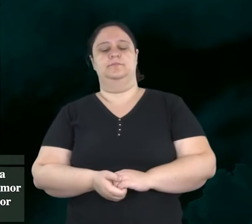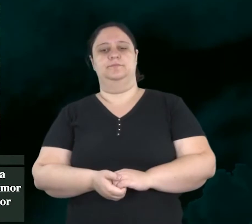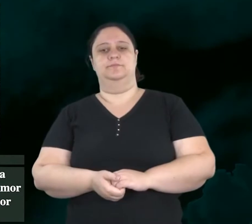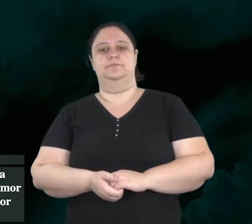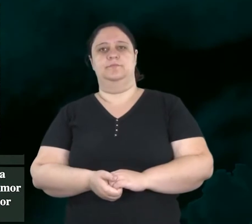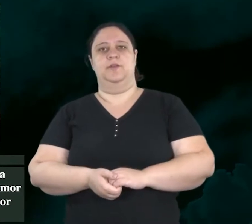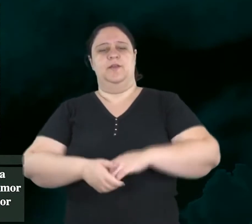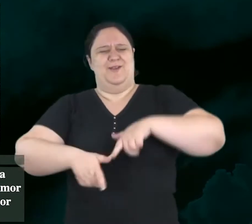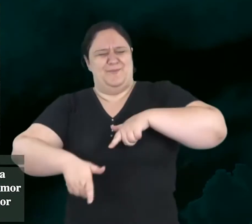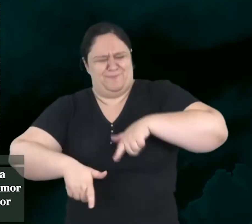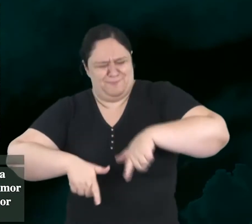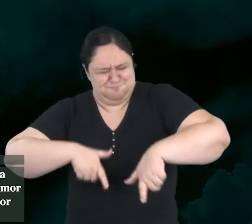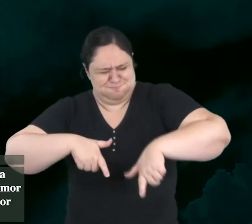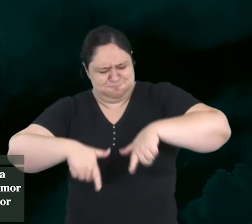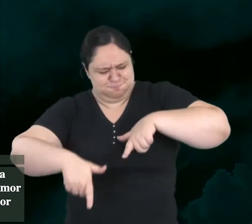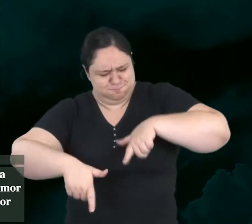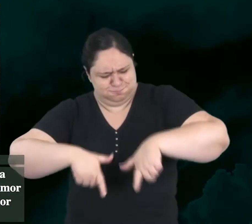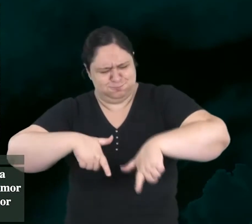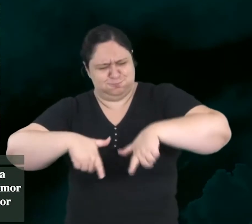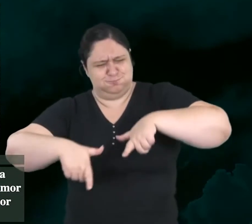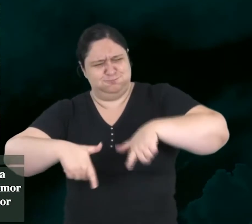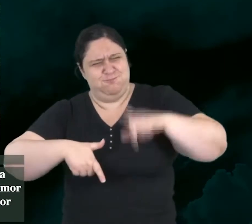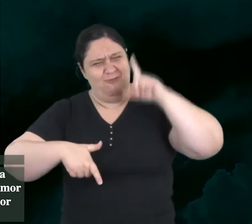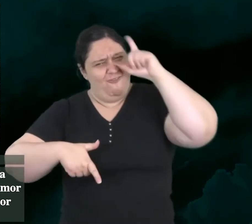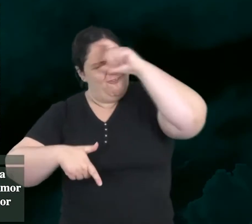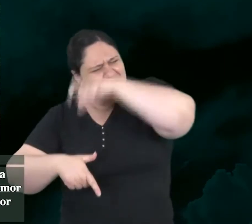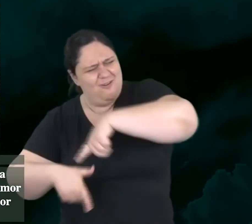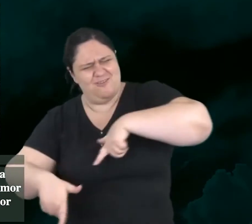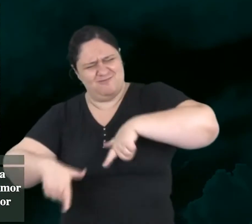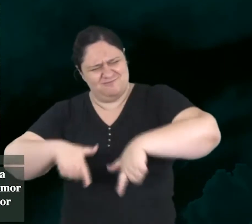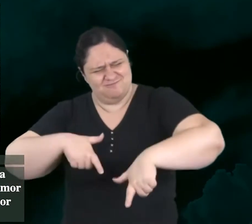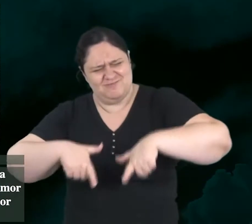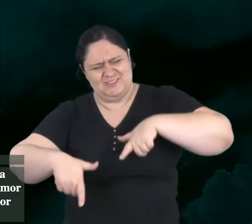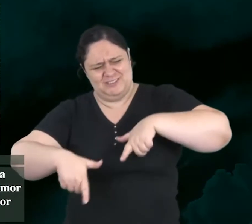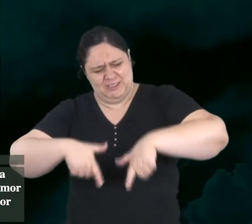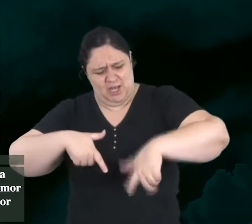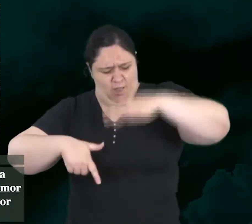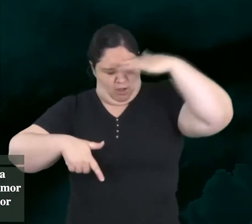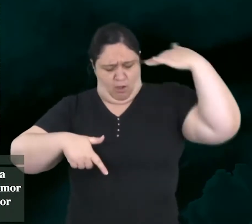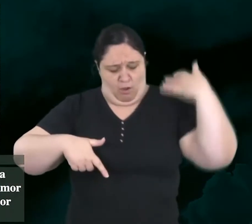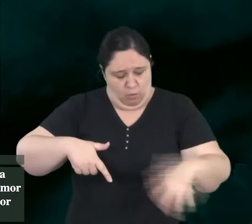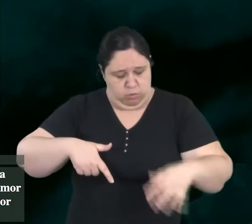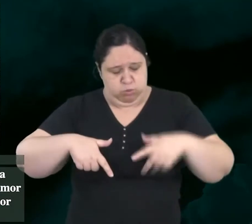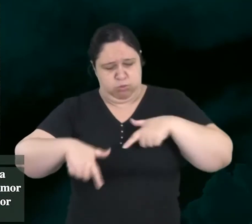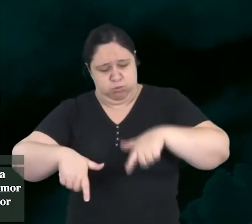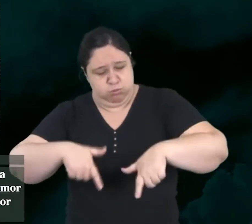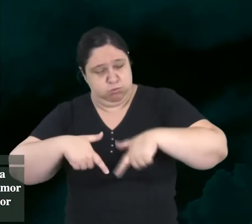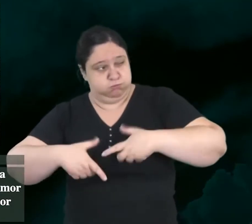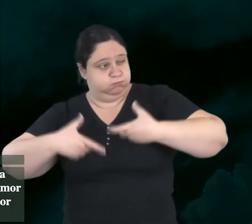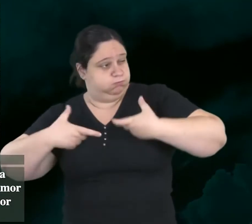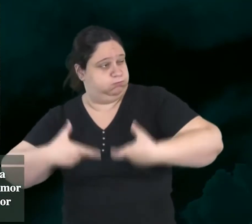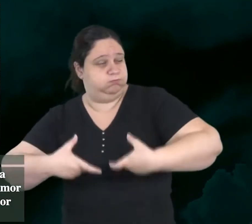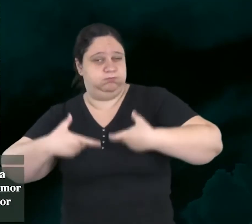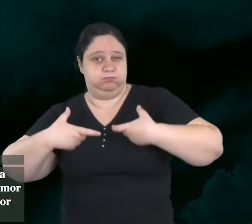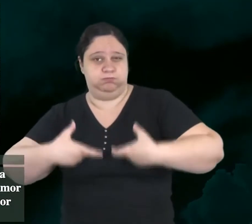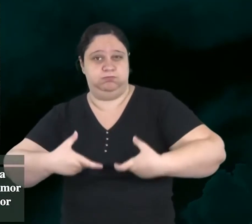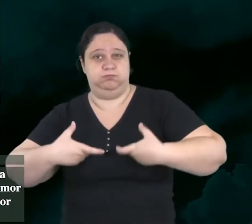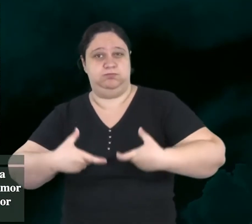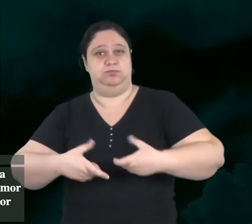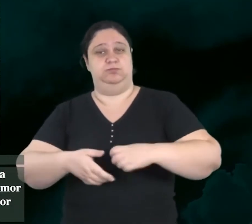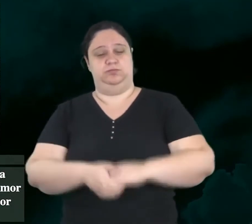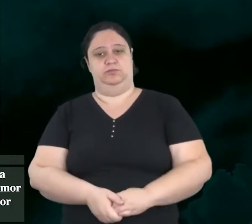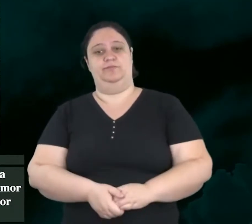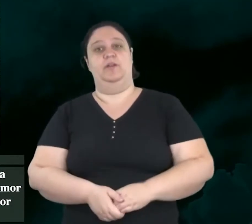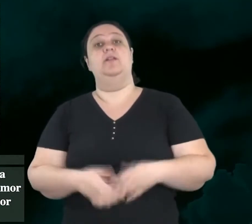intenso trabalho, né, com fadiga e também com aborrecimentos. Então,